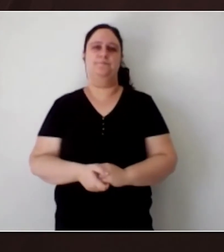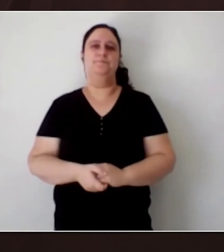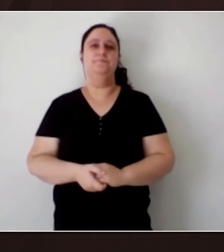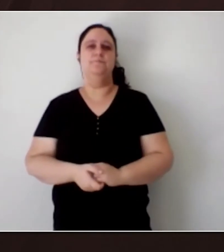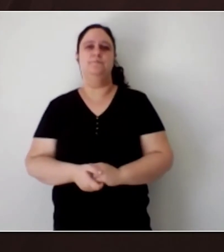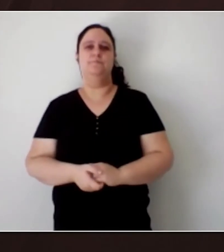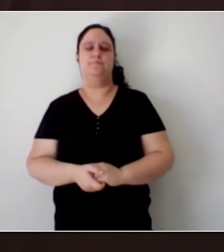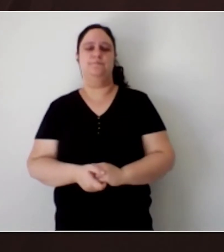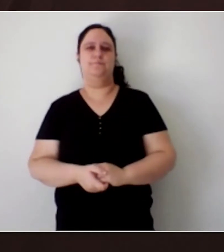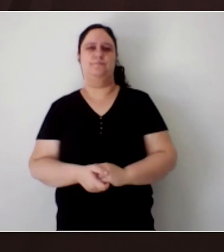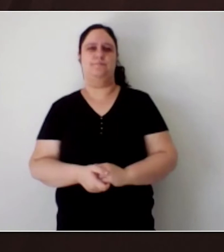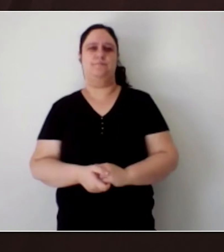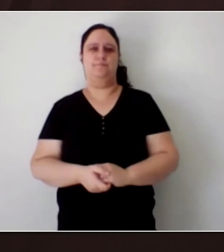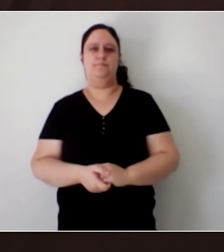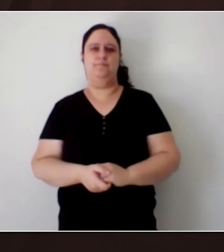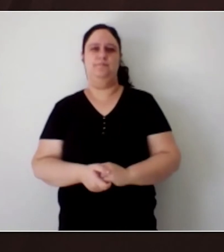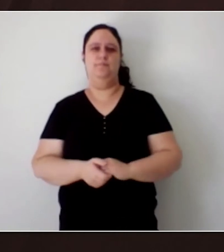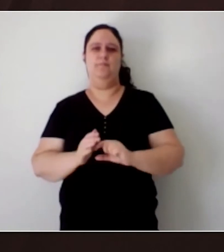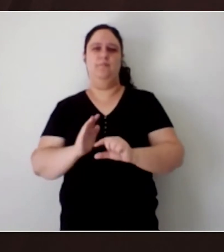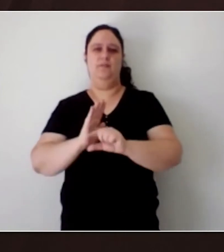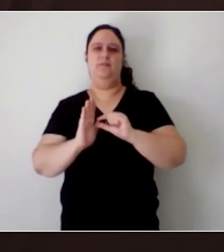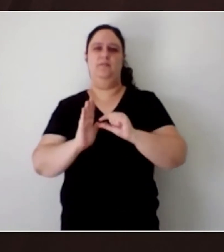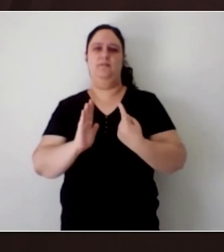1 João 2, versículo 18.